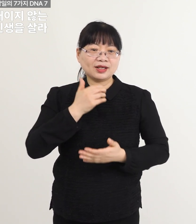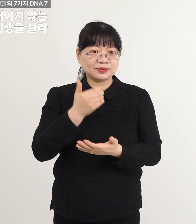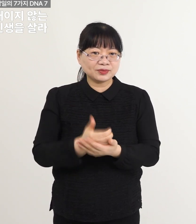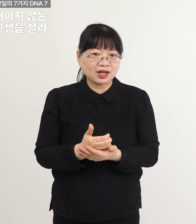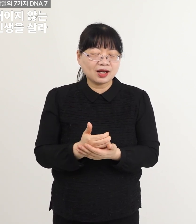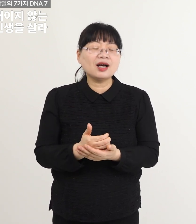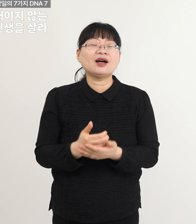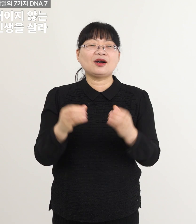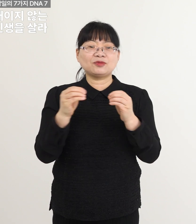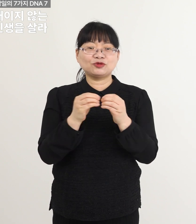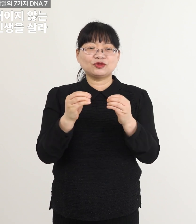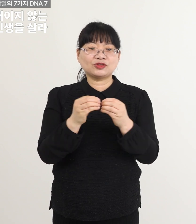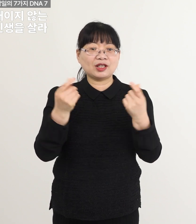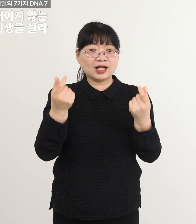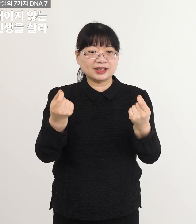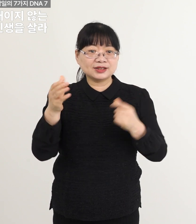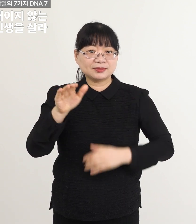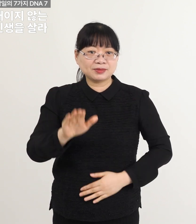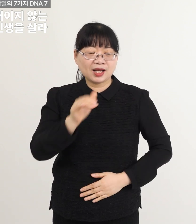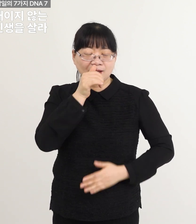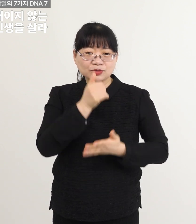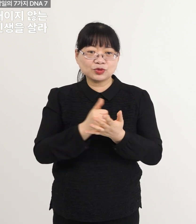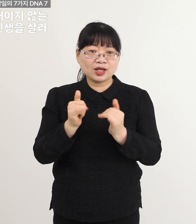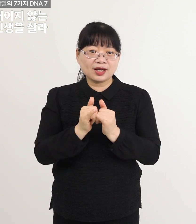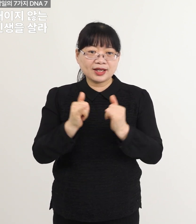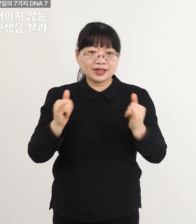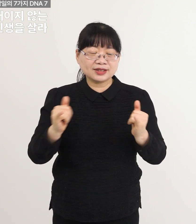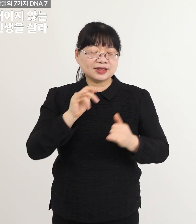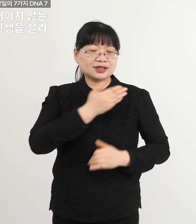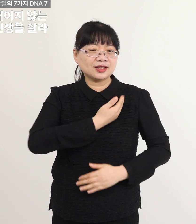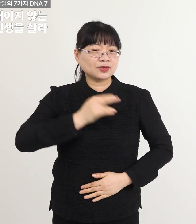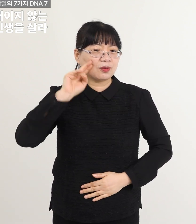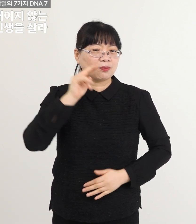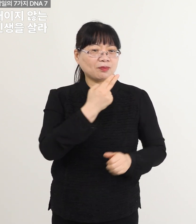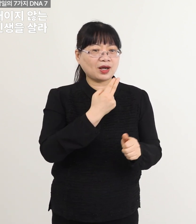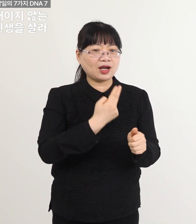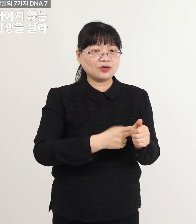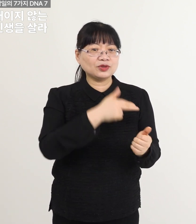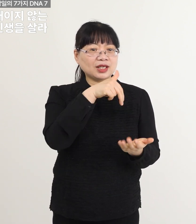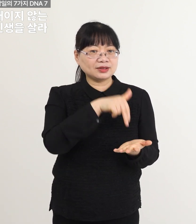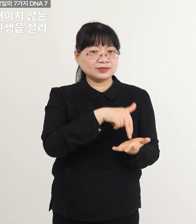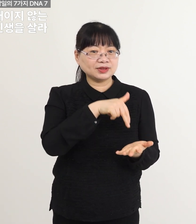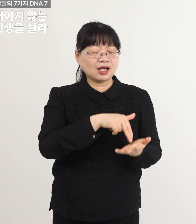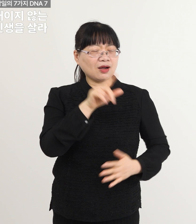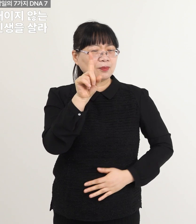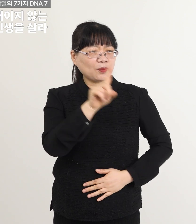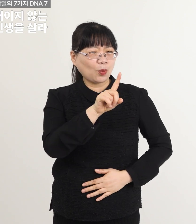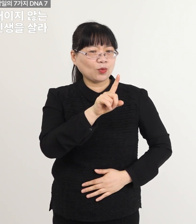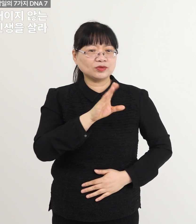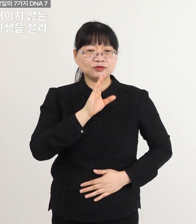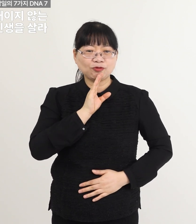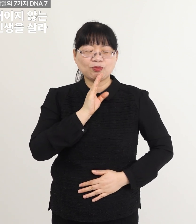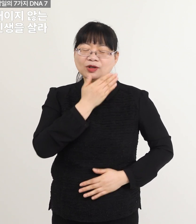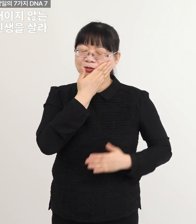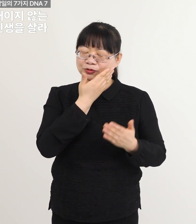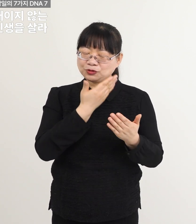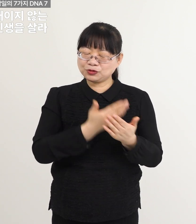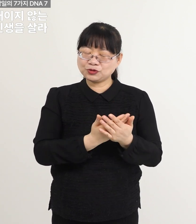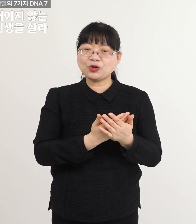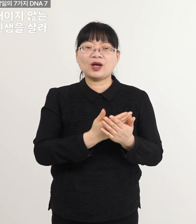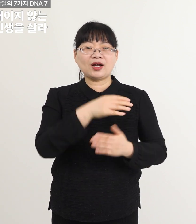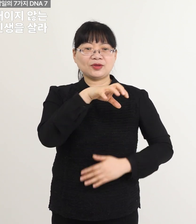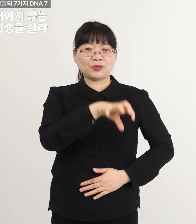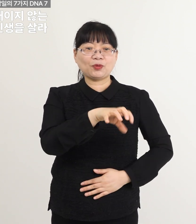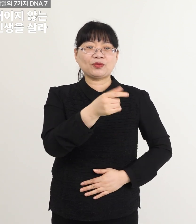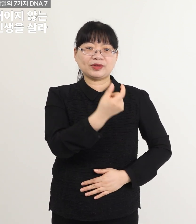벅찬 구절인데 죄수인 사도 바울의 입장에서는 이게 굉장히 중요한 현장이